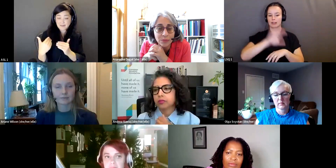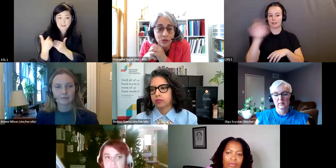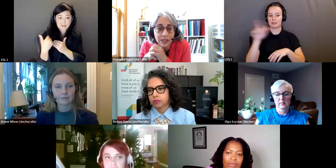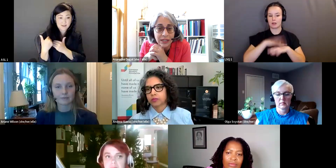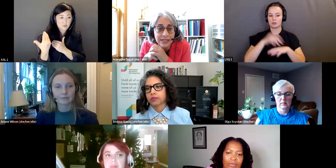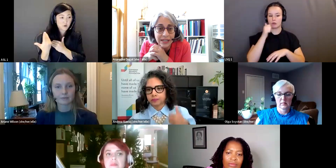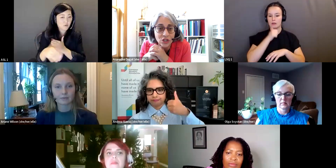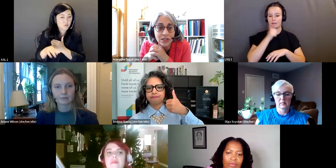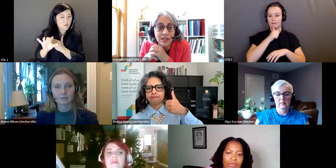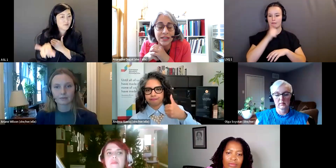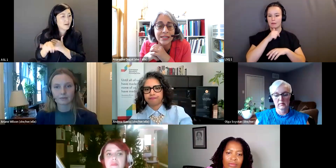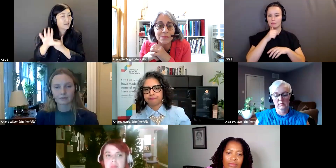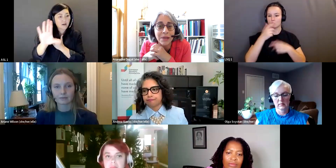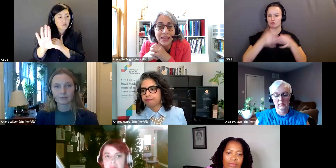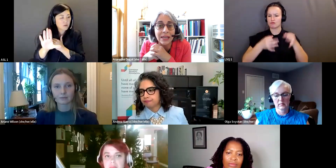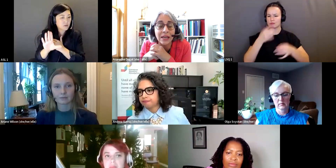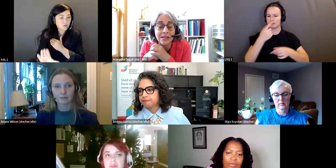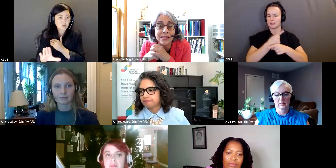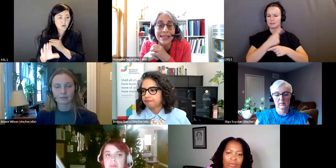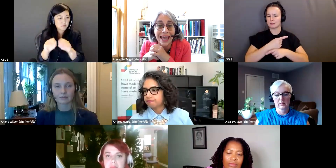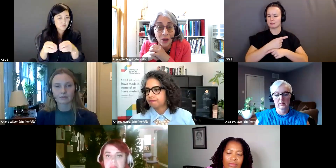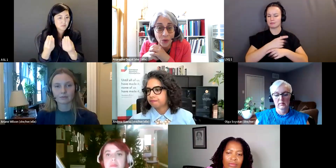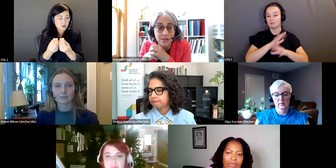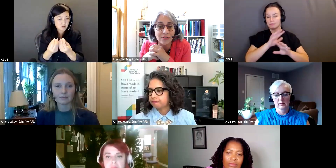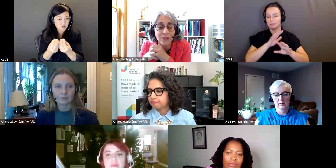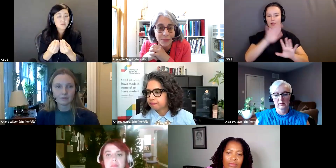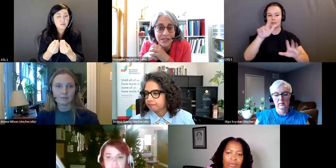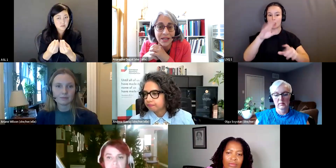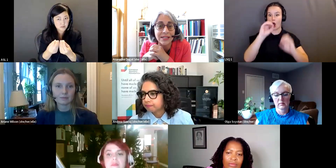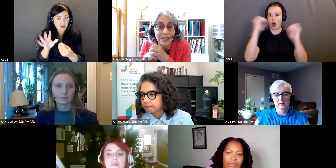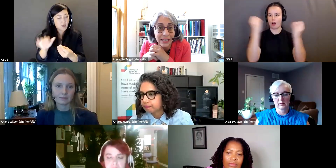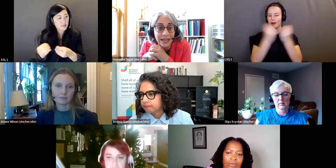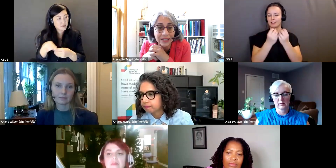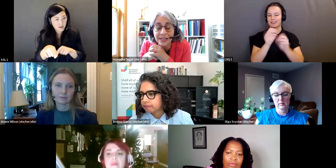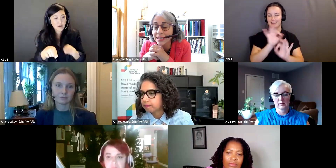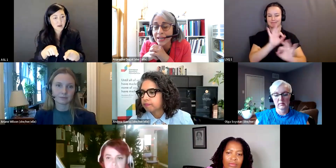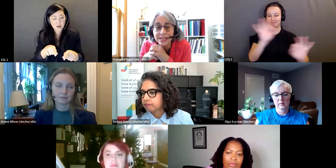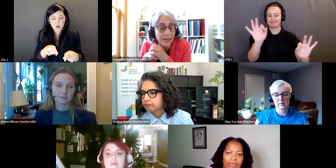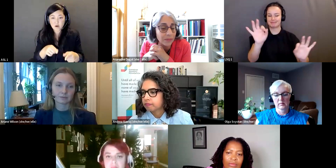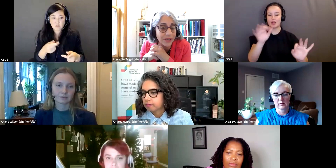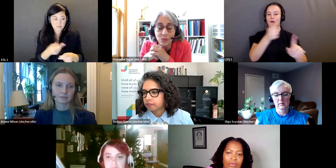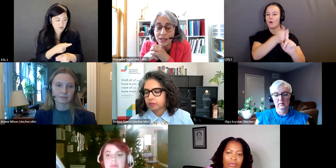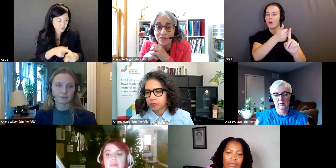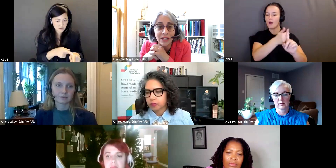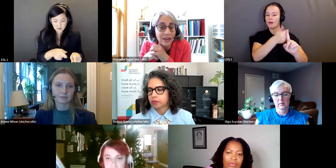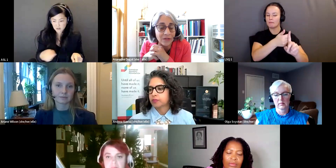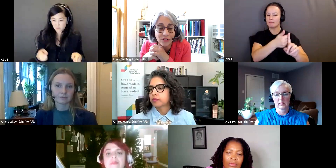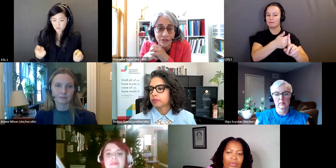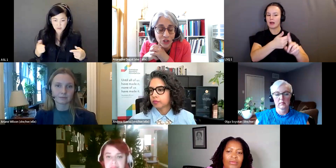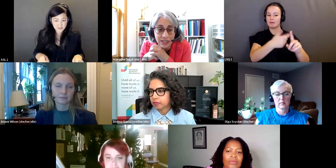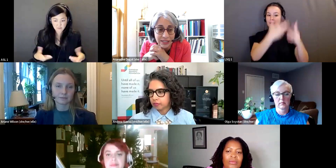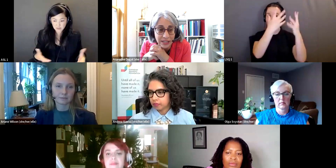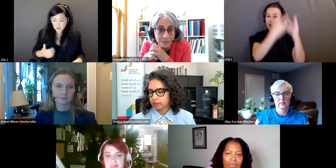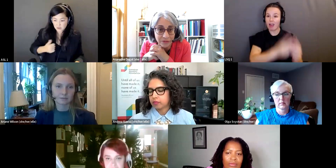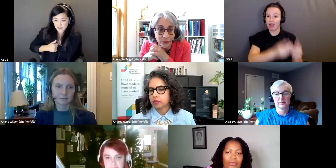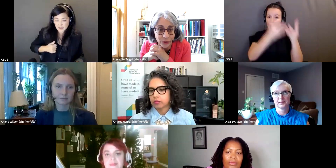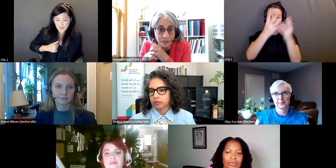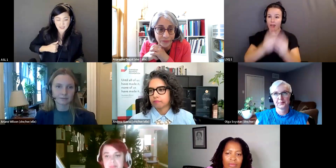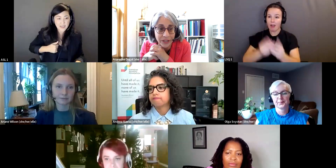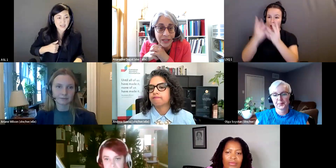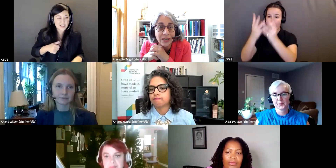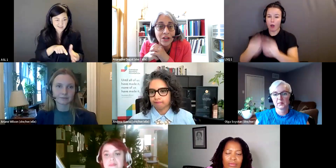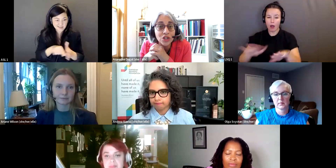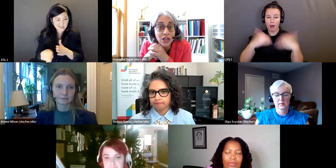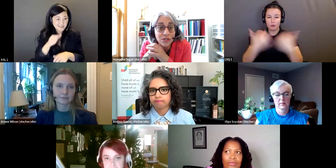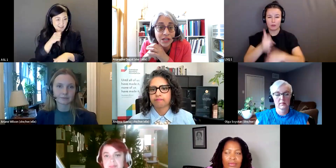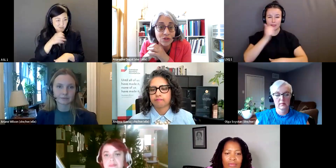responsabilité. C'est un organisme extraordinaire qui nous fait compter les féminicides au Canada, quelque chose